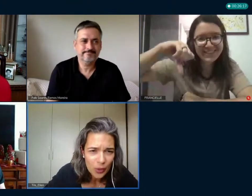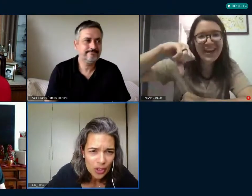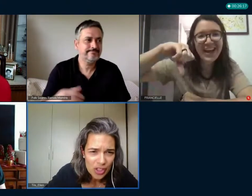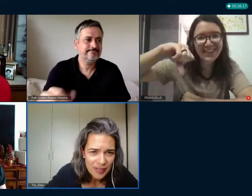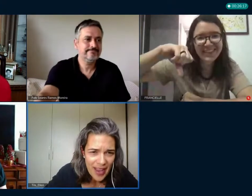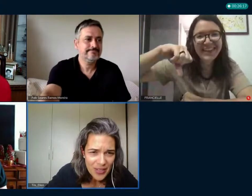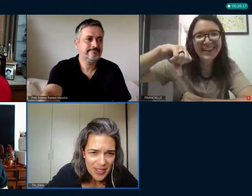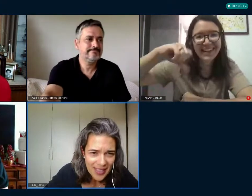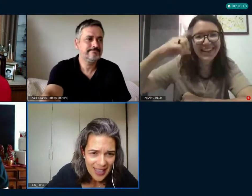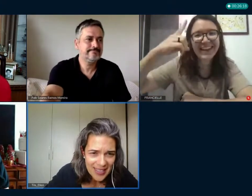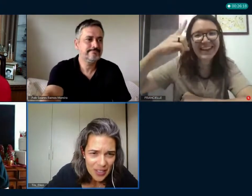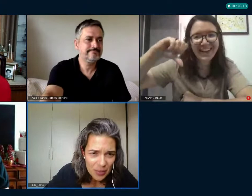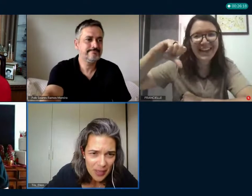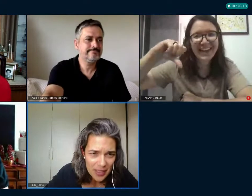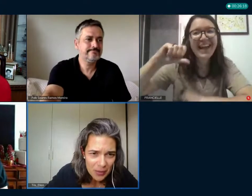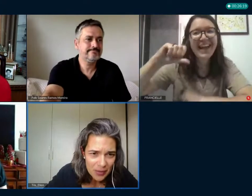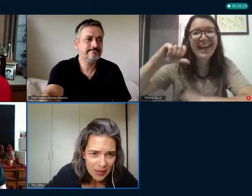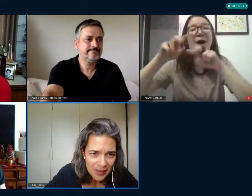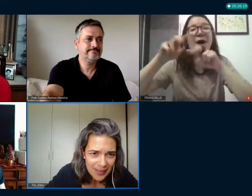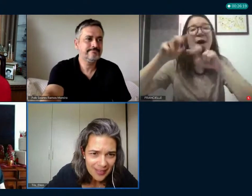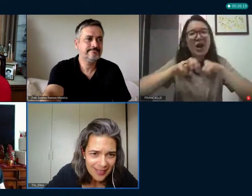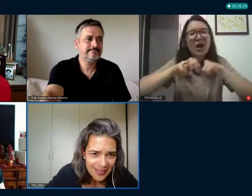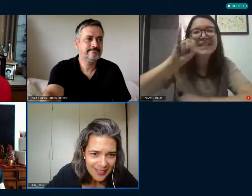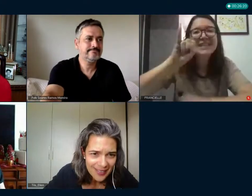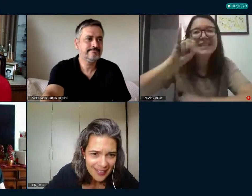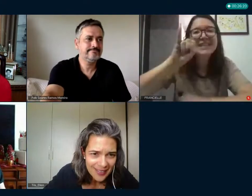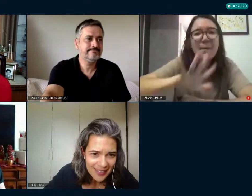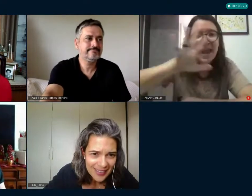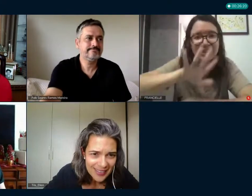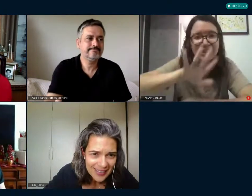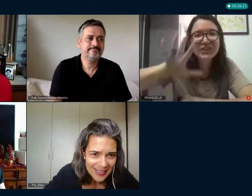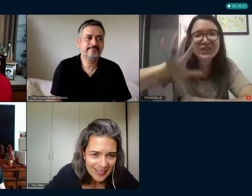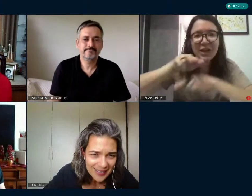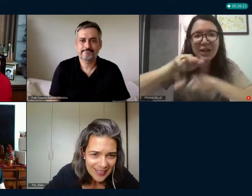Você encontrou diversos sinais, é isso mesmo?